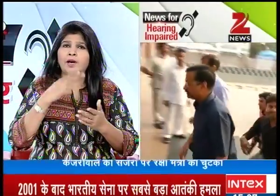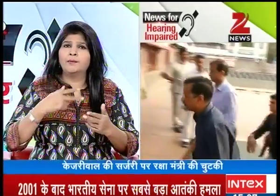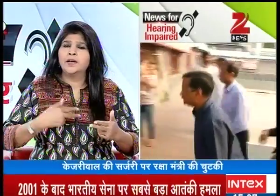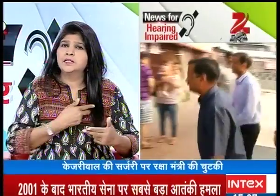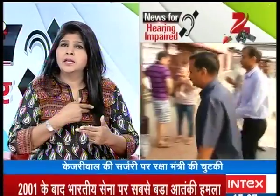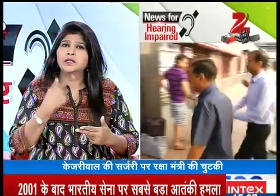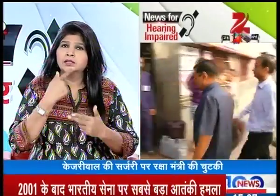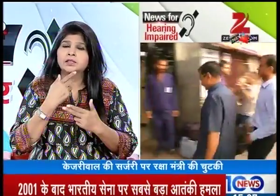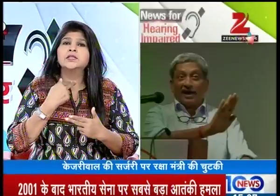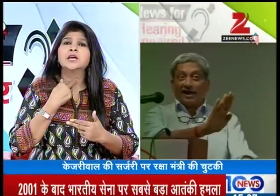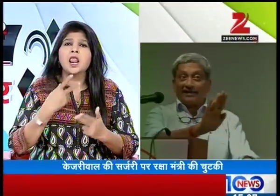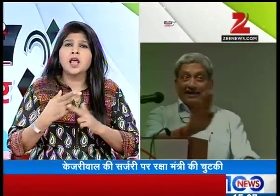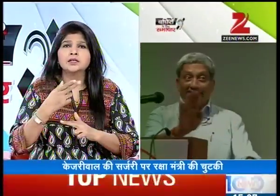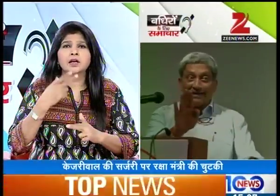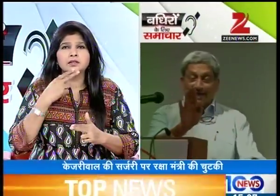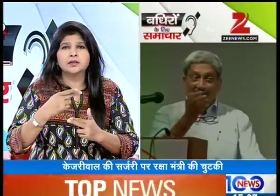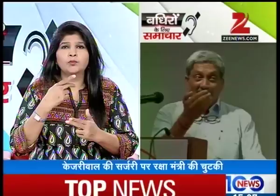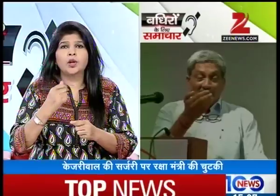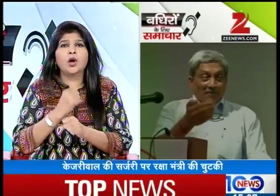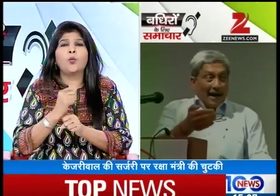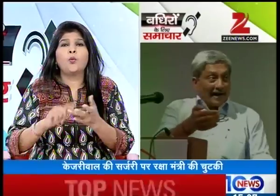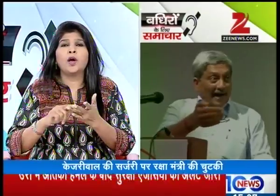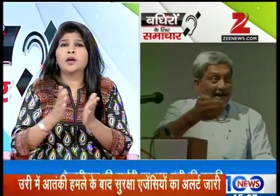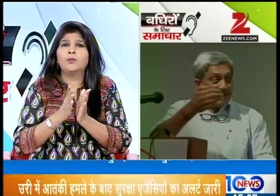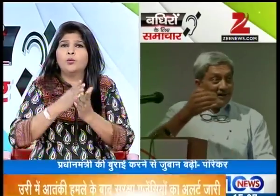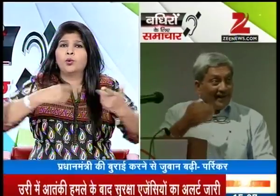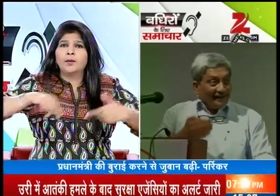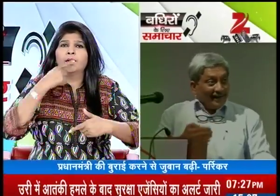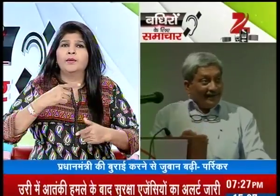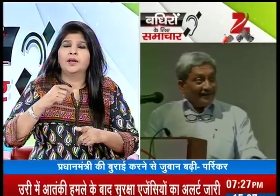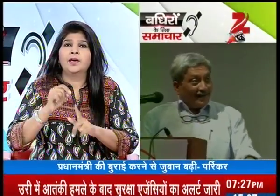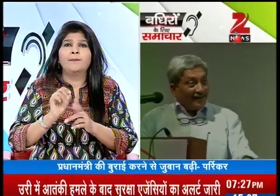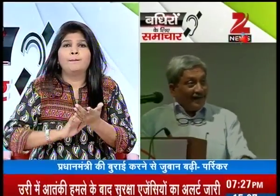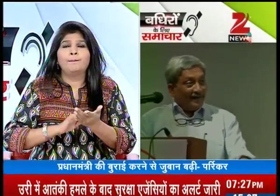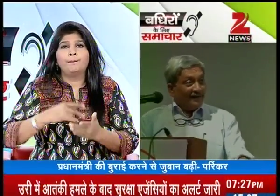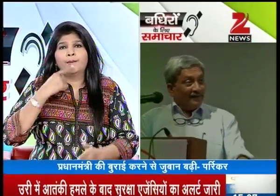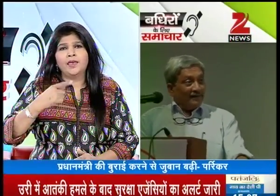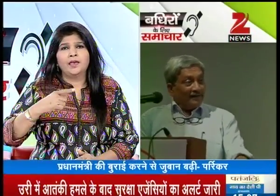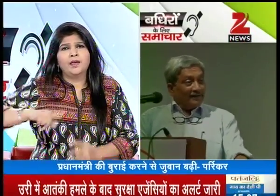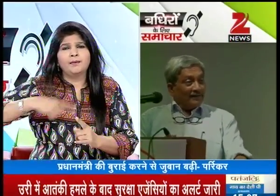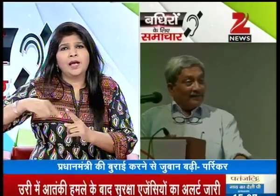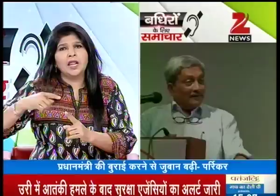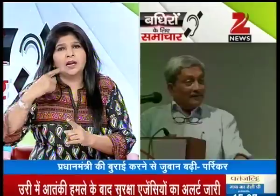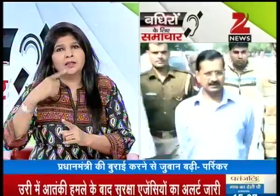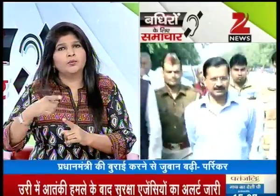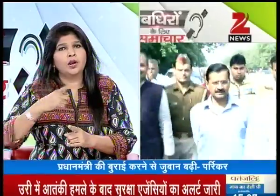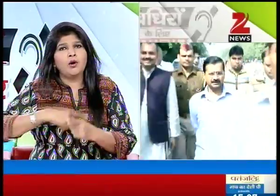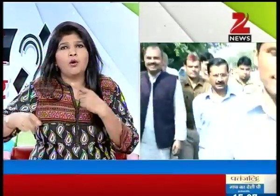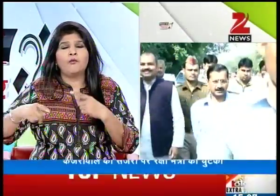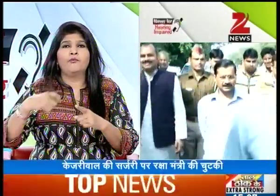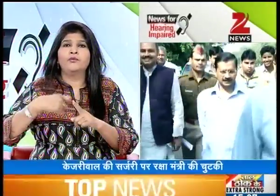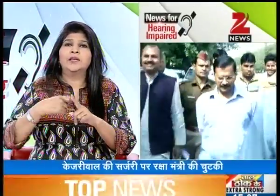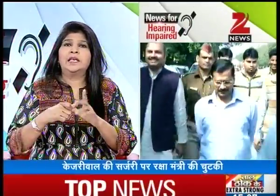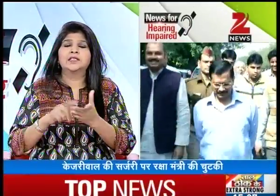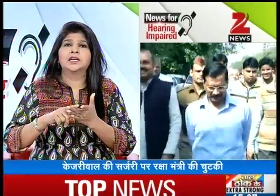एक कार्यक्रम के दौरान पर्रिकर ने कहा, प्रधानमंत्री नरेंद्र मोदी की बुराई करने की वजह से केजरीवाल की